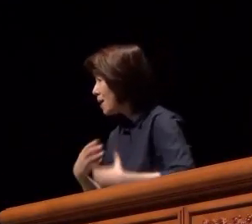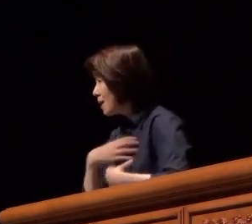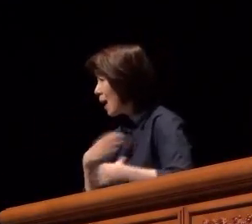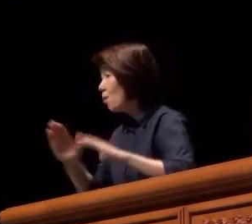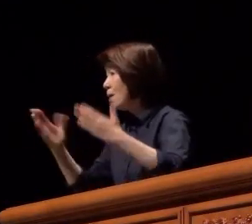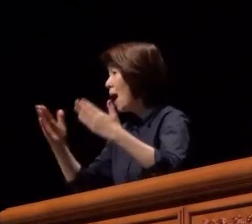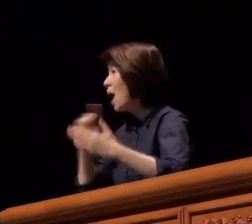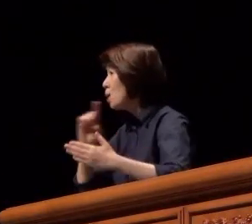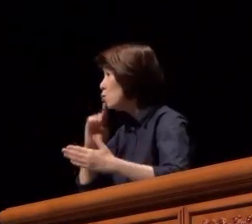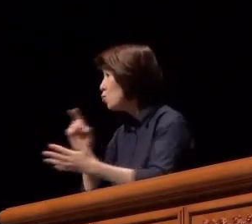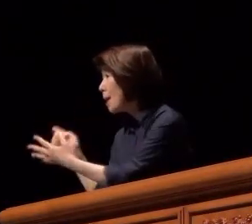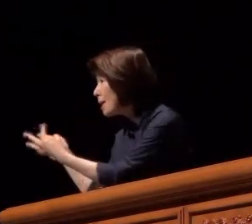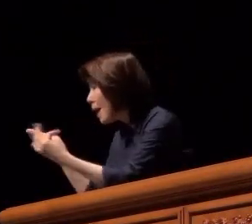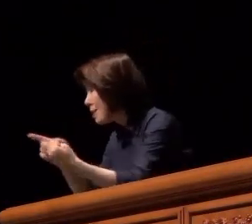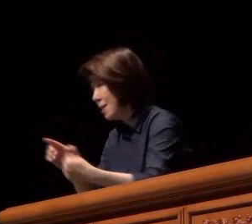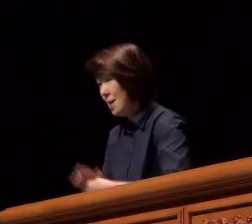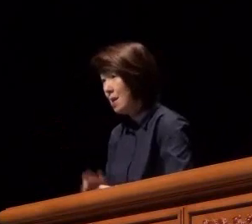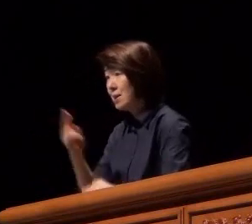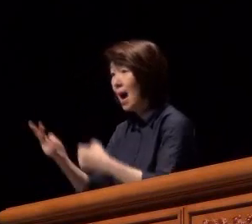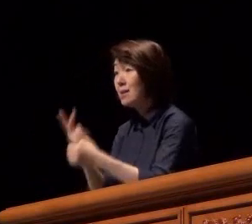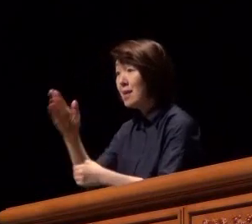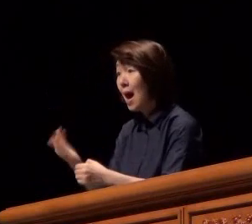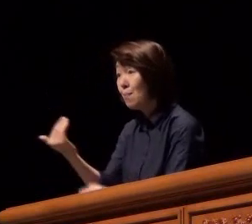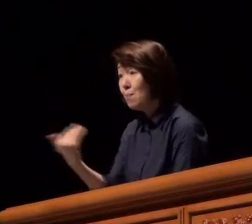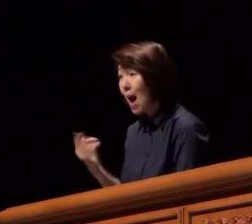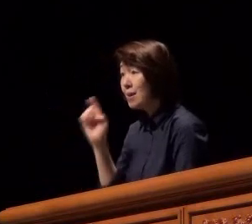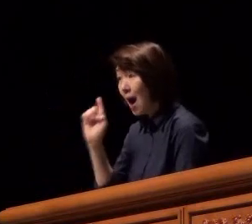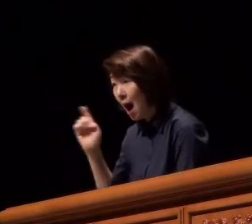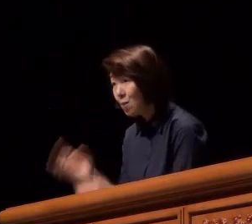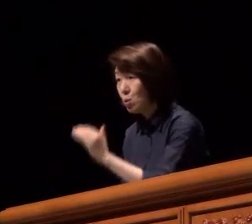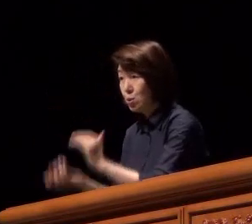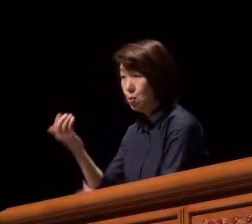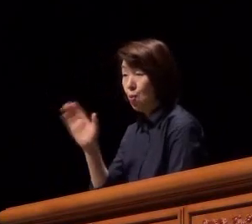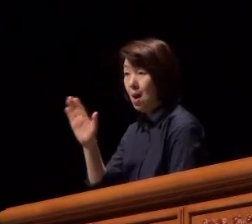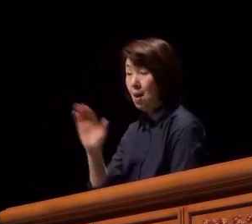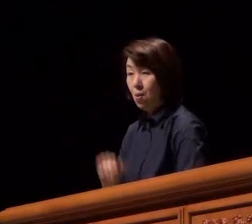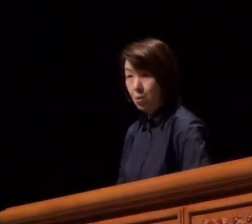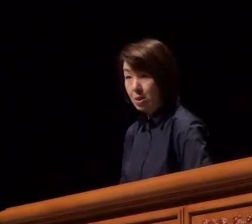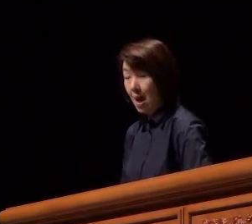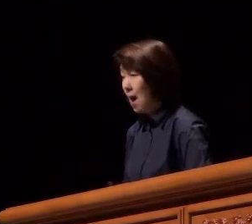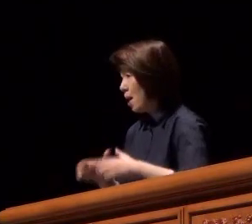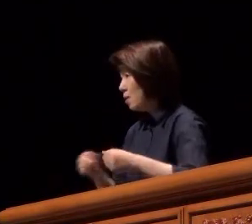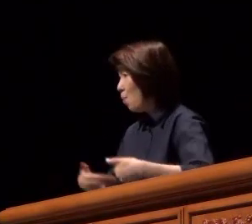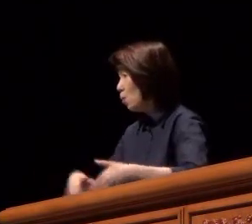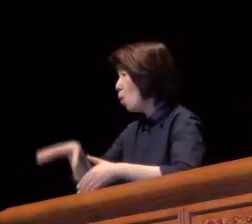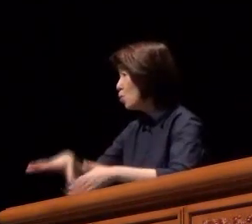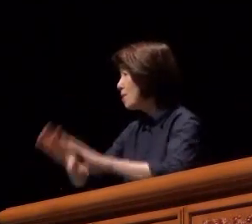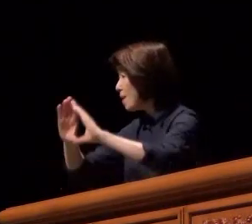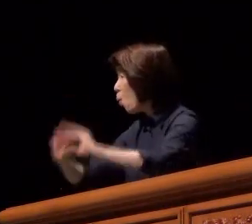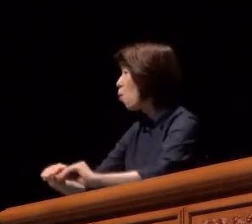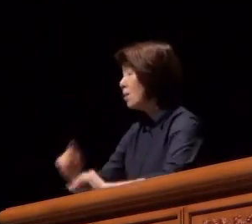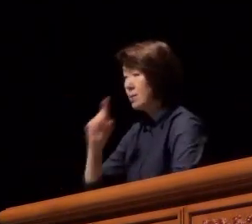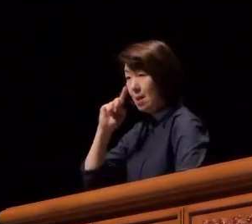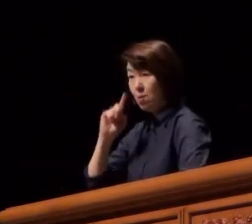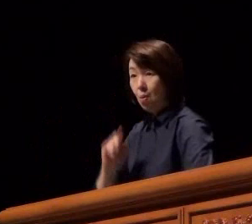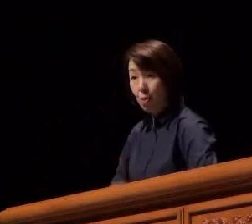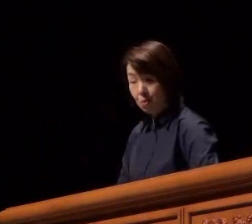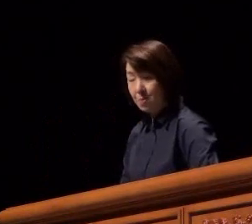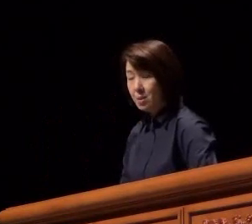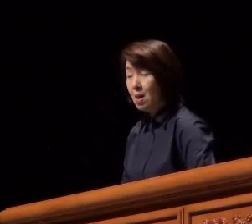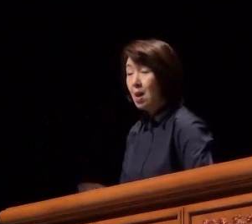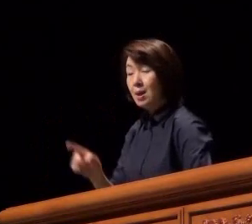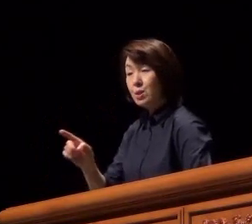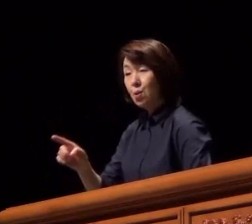かわらず、2年半前に事故は起きた。そして私は日本のふるさとを殺したと思いますね。で、それ